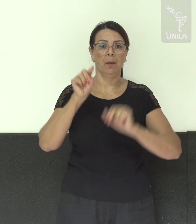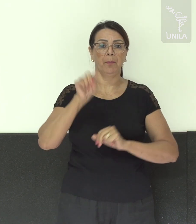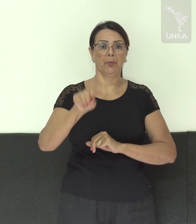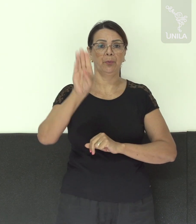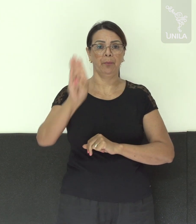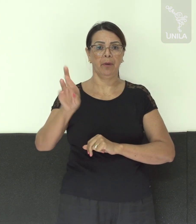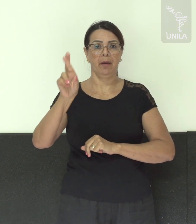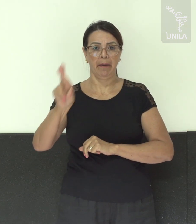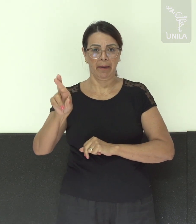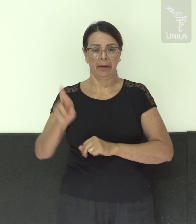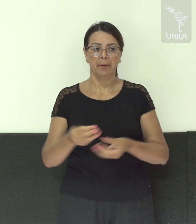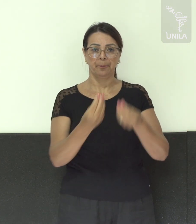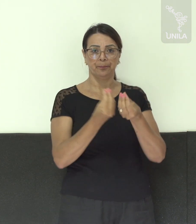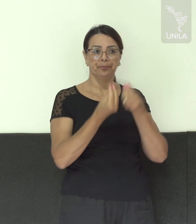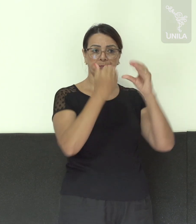encaminhando